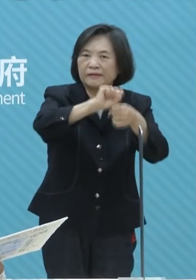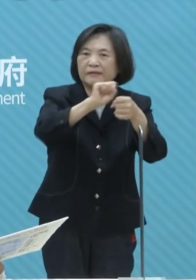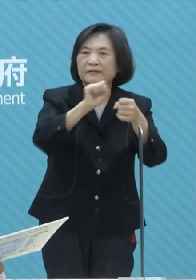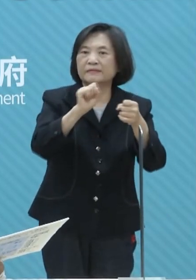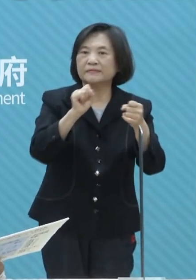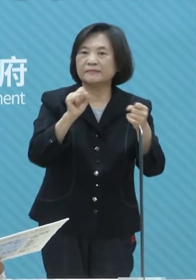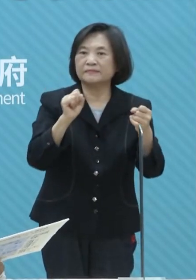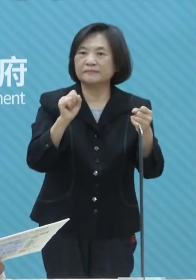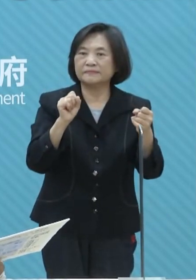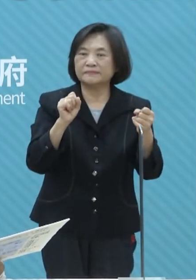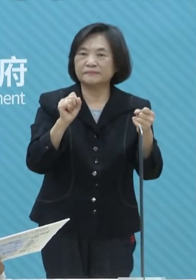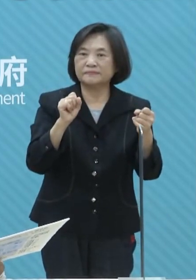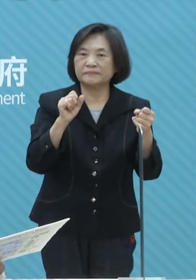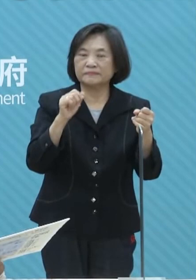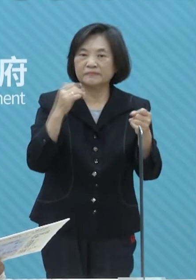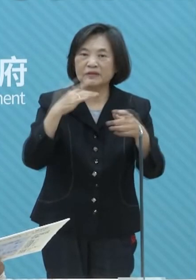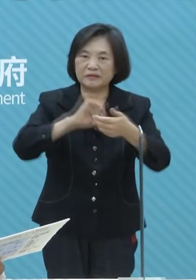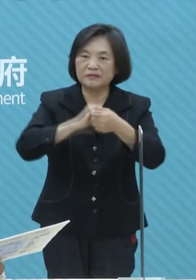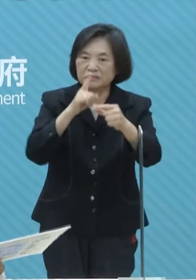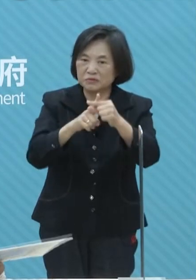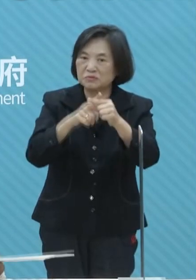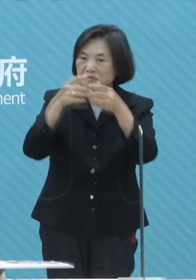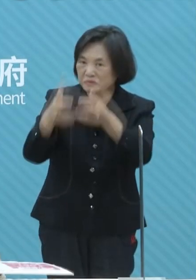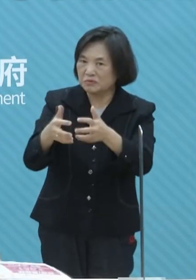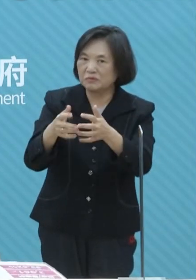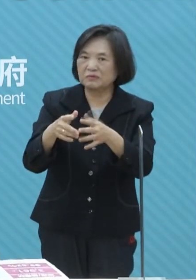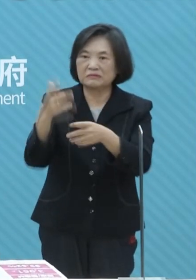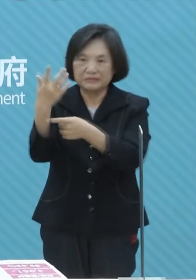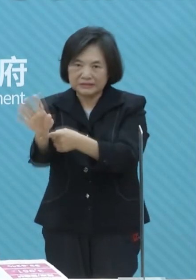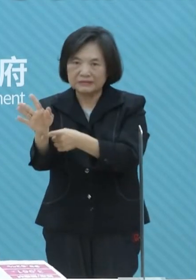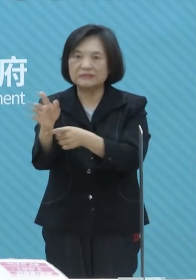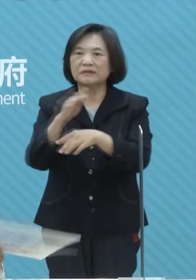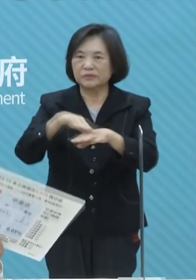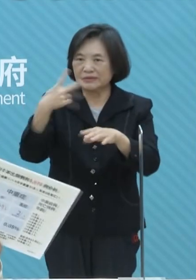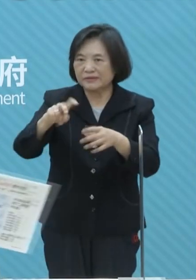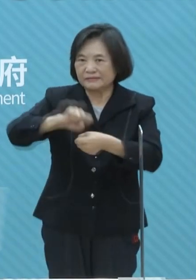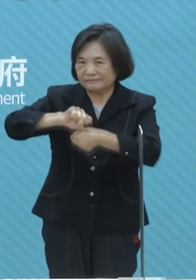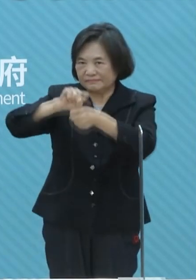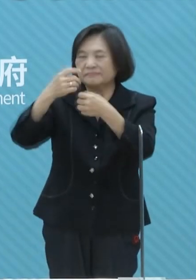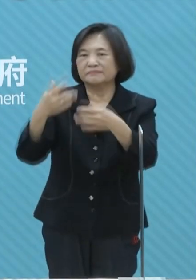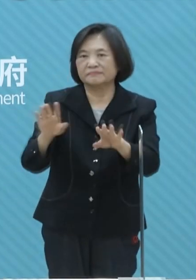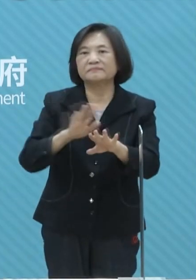那个会出现重症啊，甚至死亡的案例，应该还会上升，就这样。